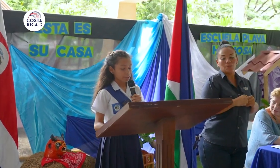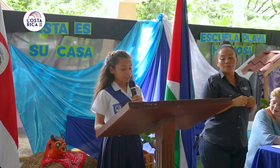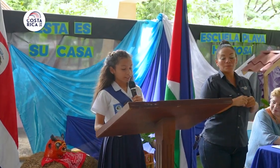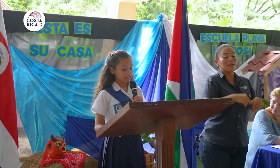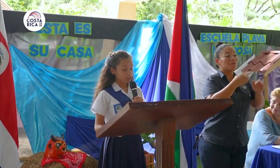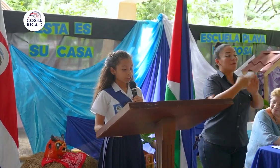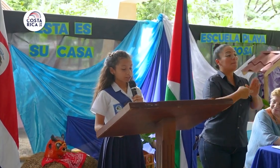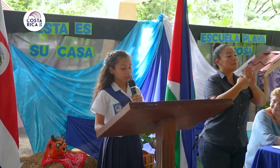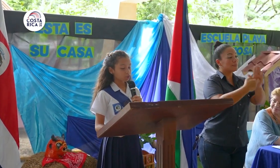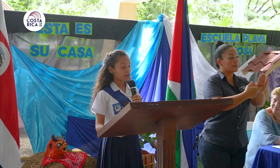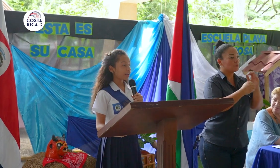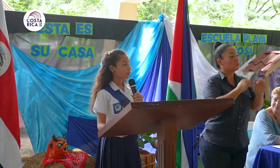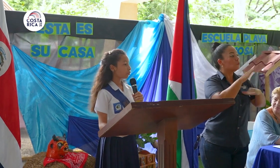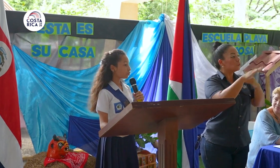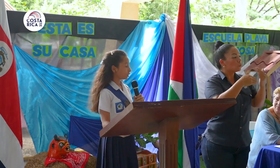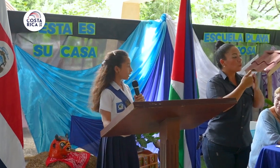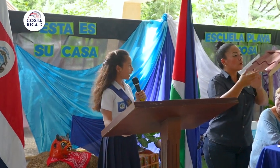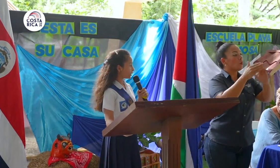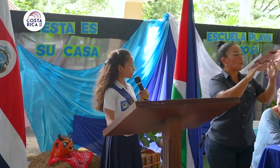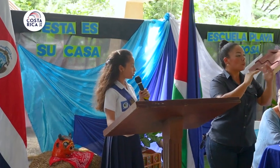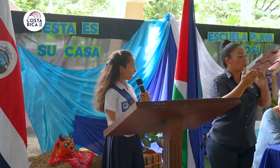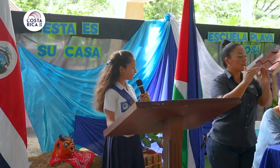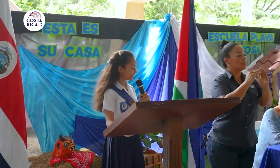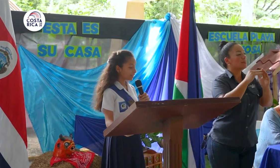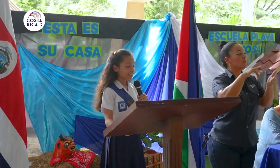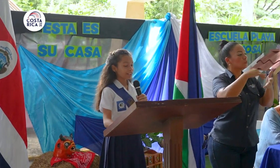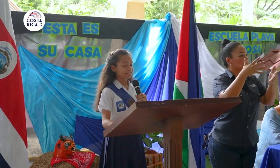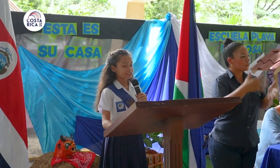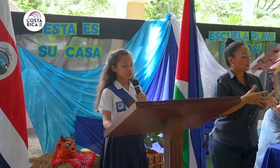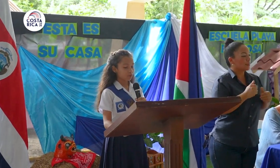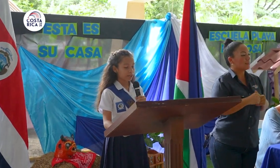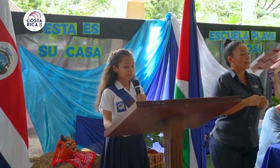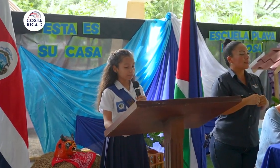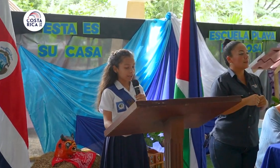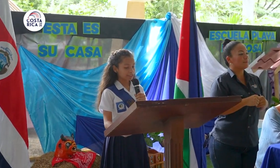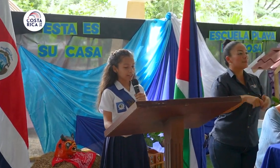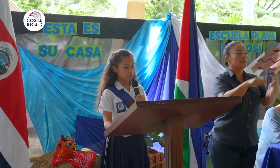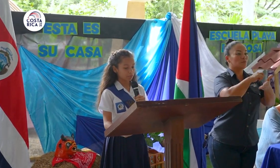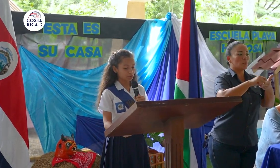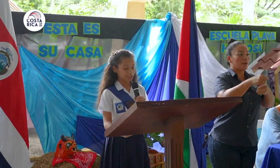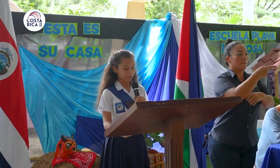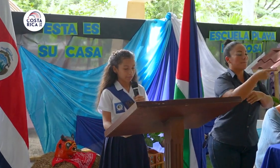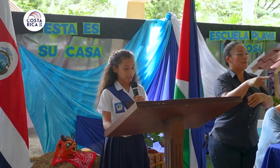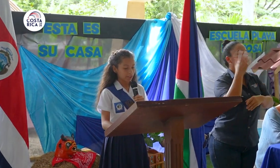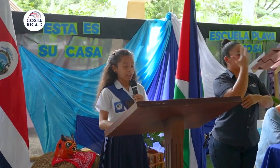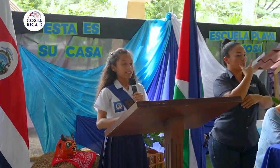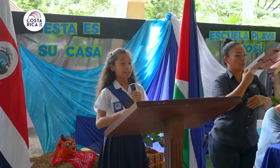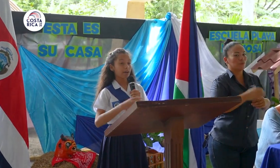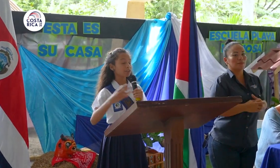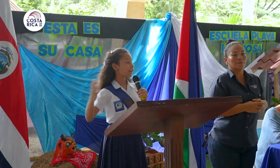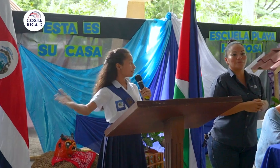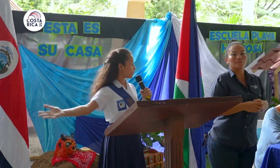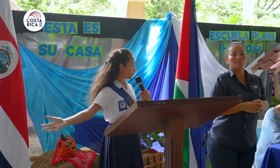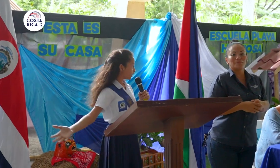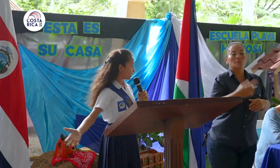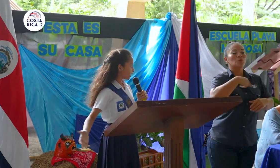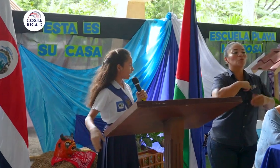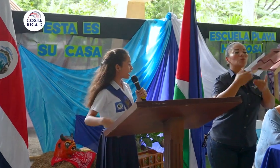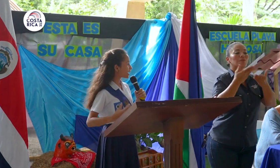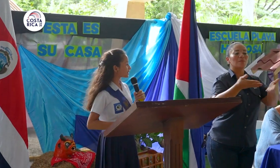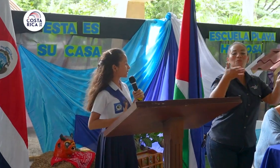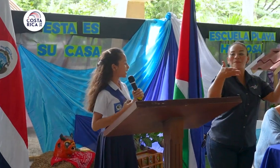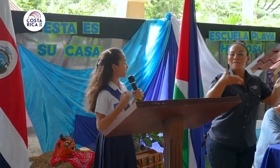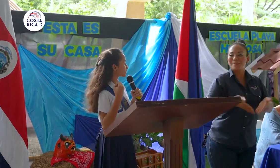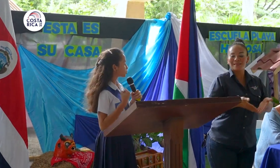en representación de toda la comunidad estudiantil de Escuela Playa Hermosa. Le damos la